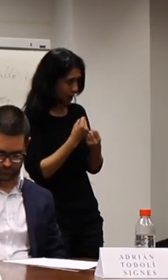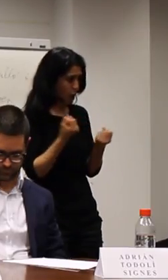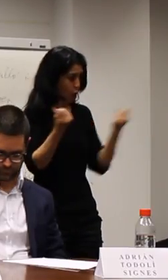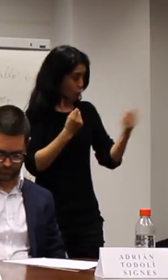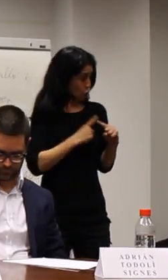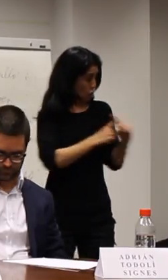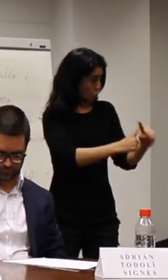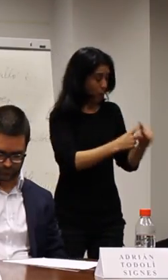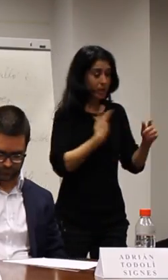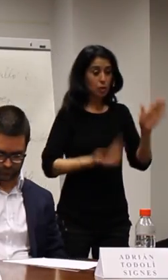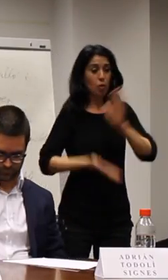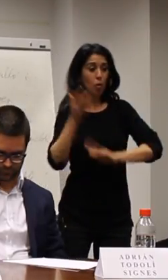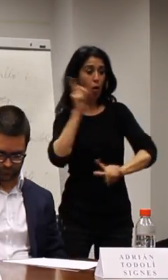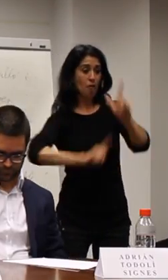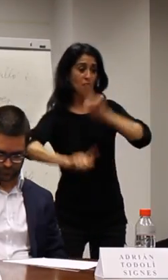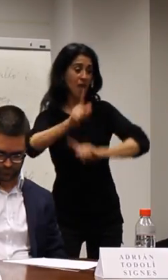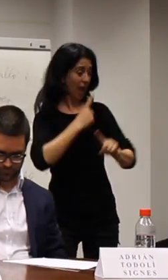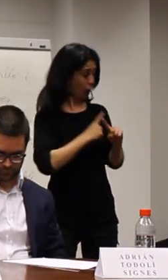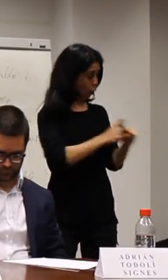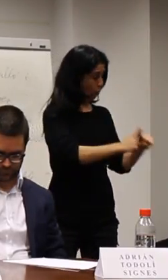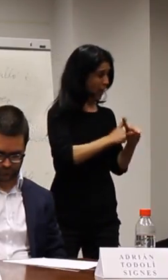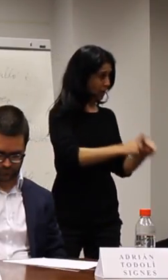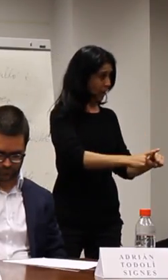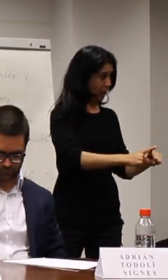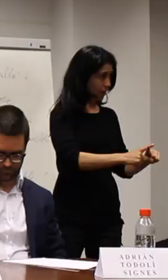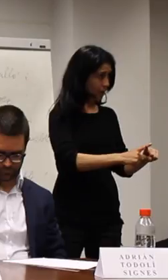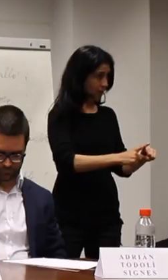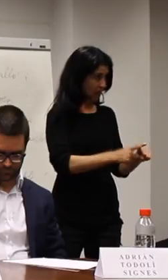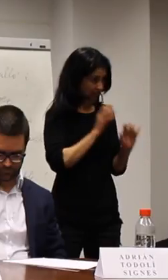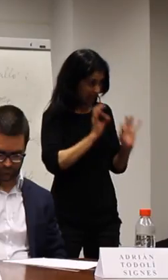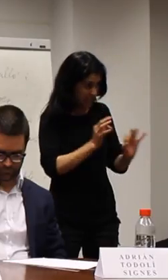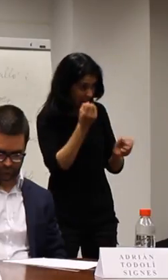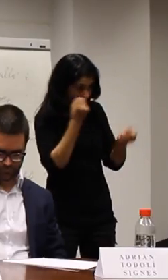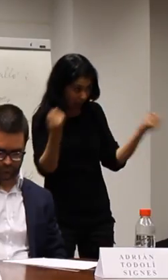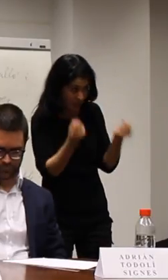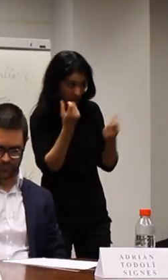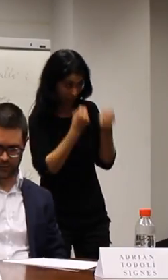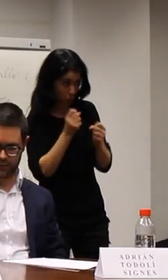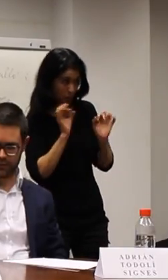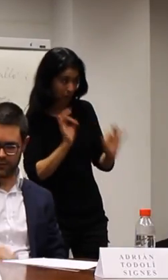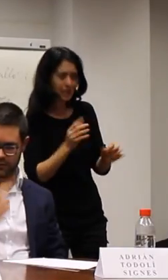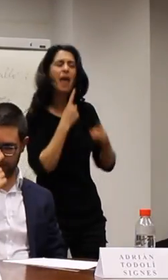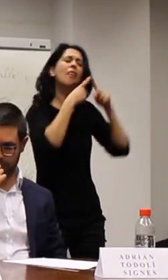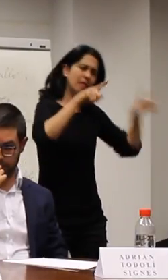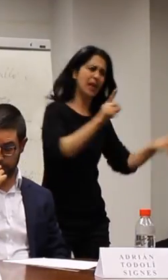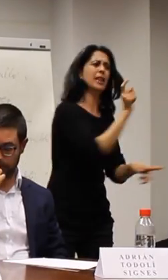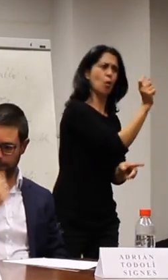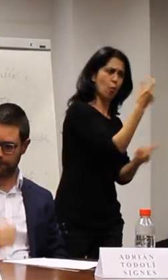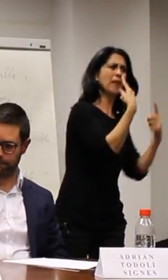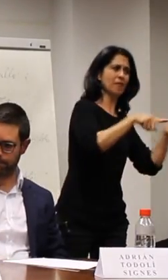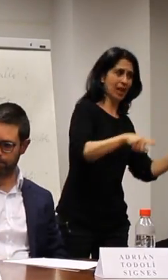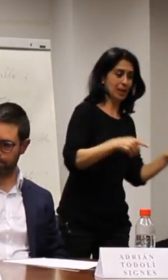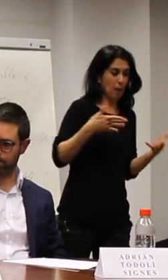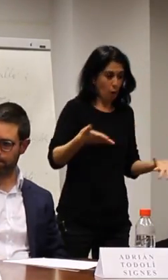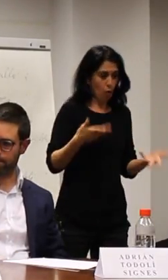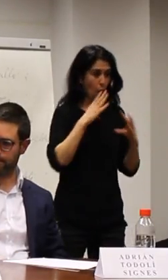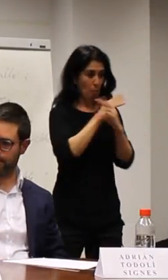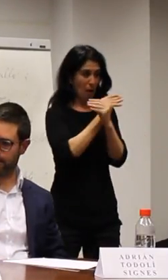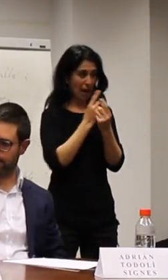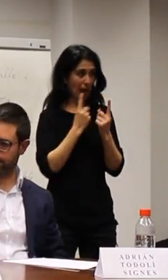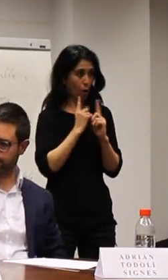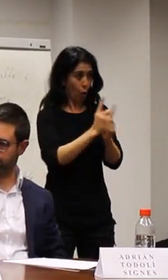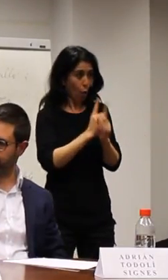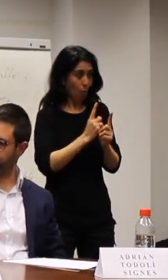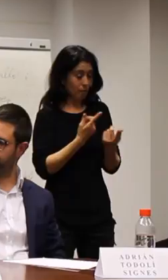cuando yo ya voy a hacer un viaje, que es muy diferente de lo que hace Uber. Lo es. Es muy, muy diferente. Para mí sí. Y luego, en el sentido